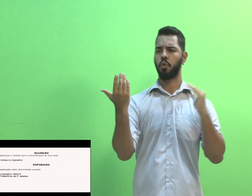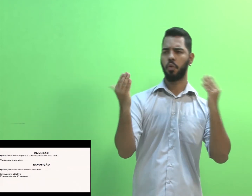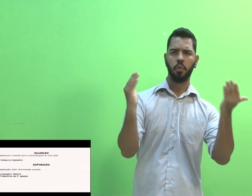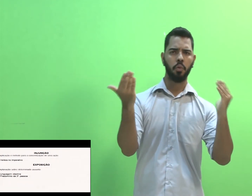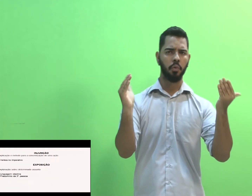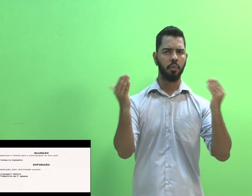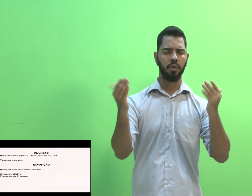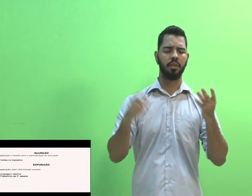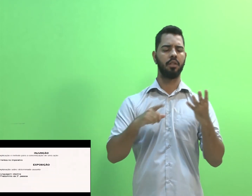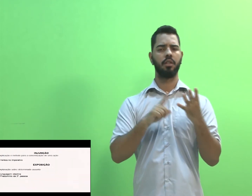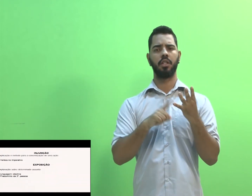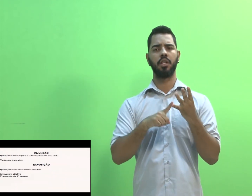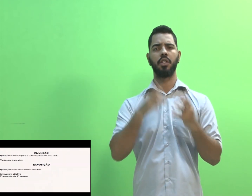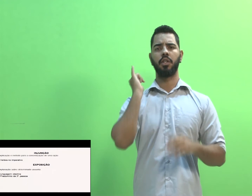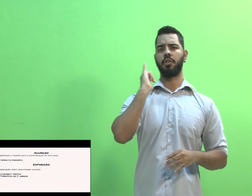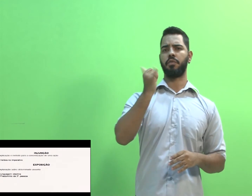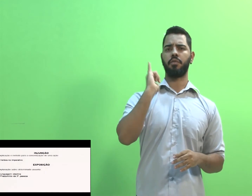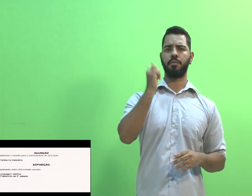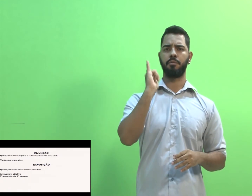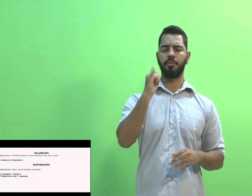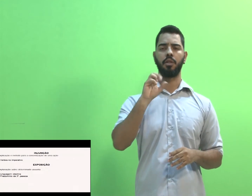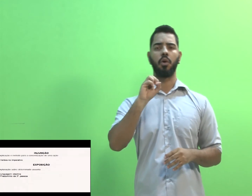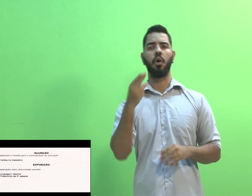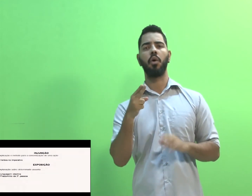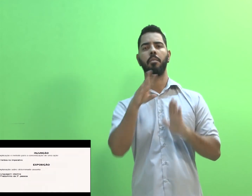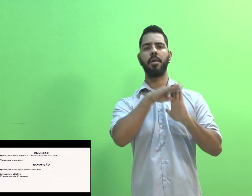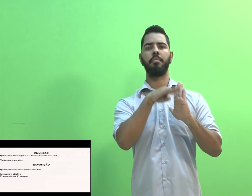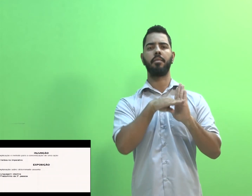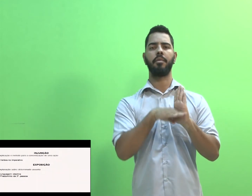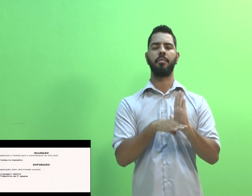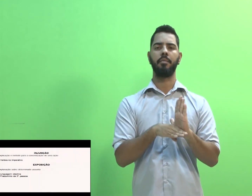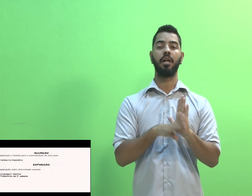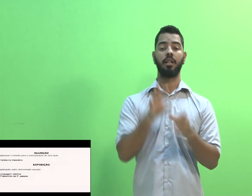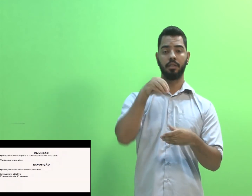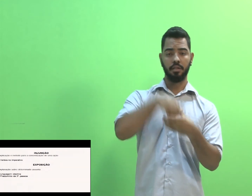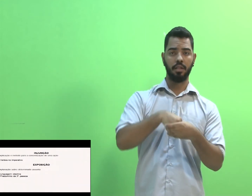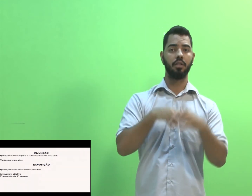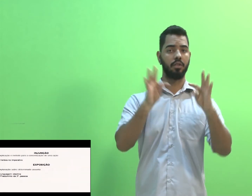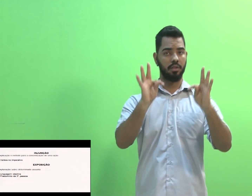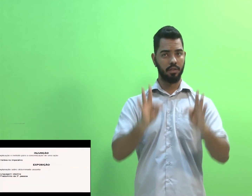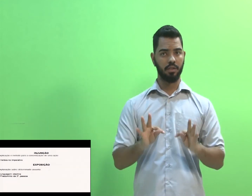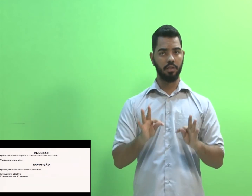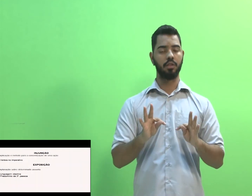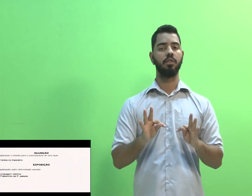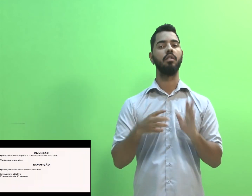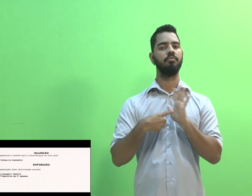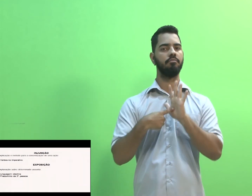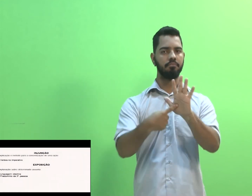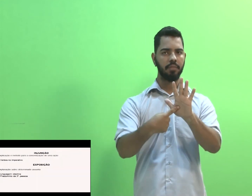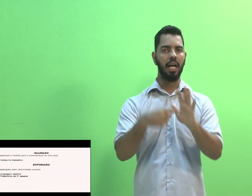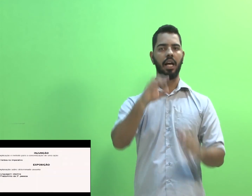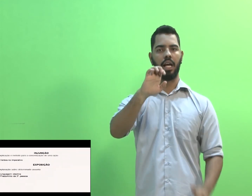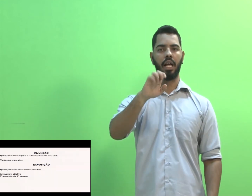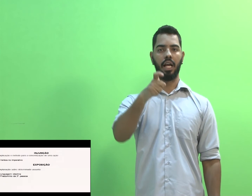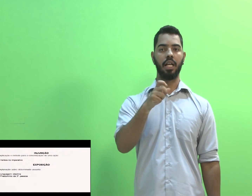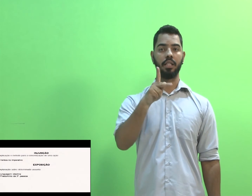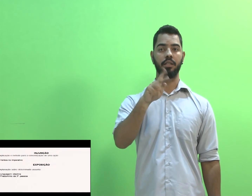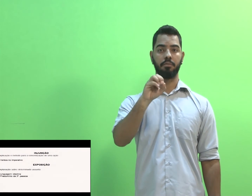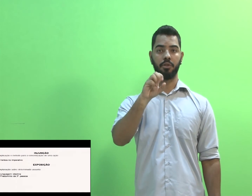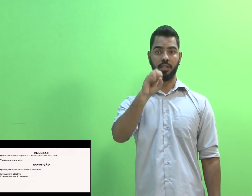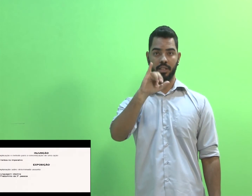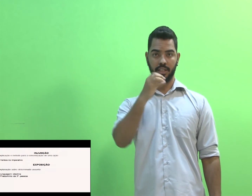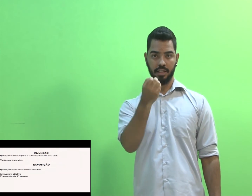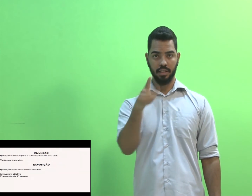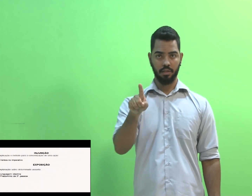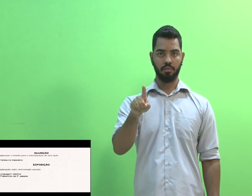enumeração. Nesse tipo de texto, nós temos uma linguagem clara, uma linguagem objetiva, com o predomínio da terceira